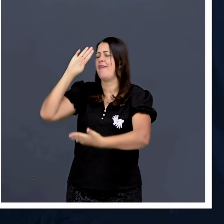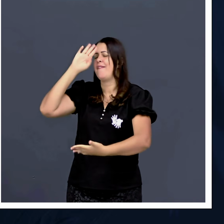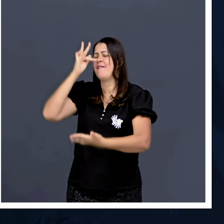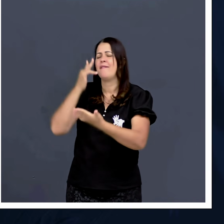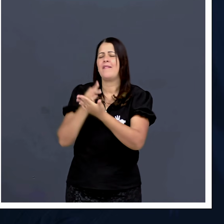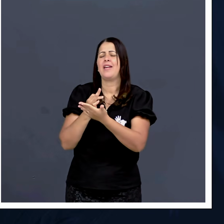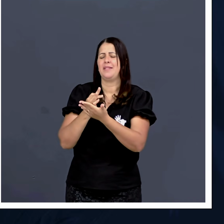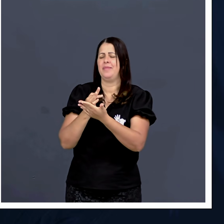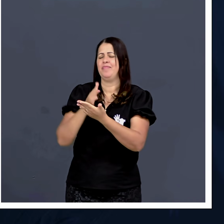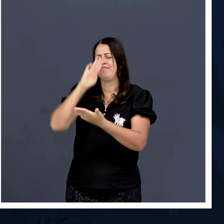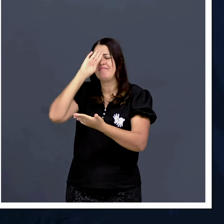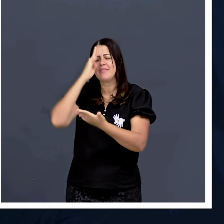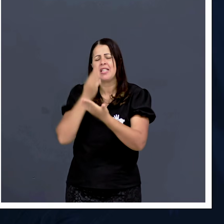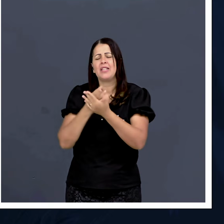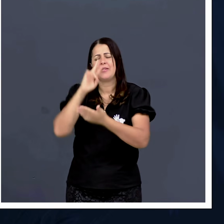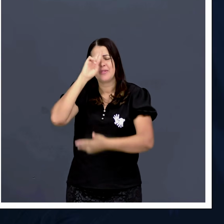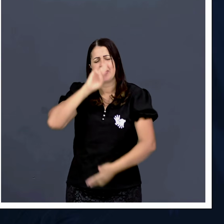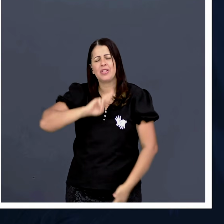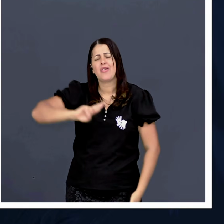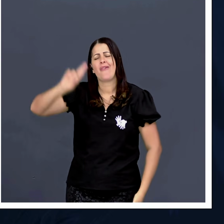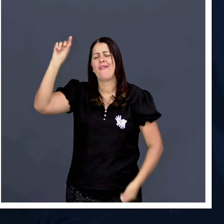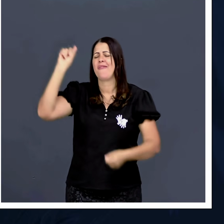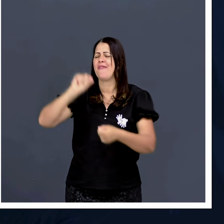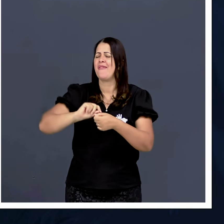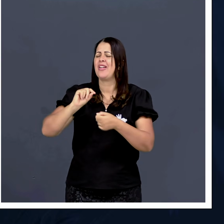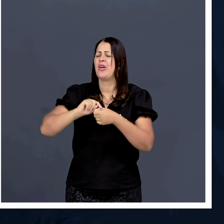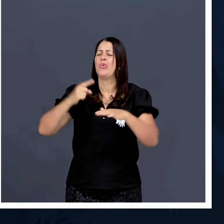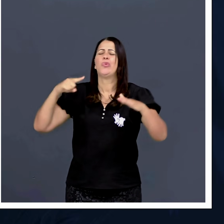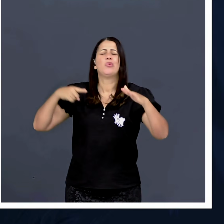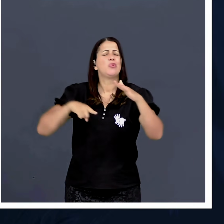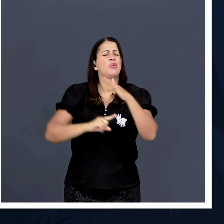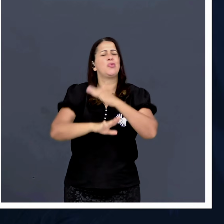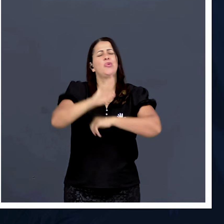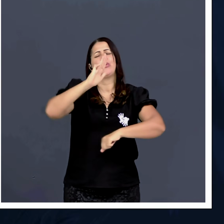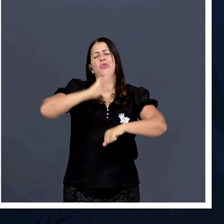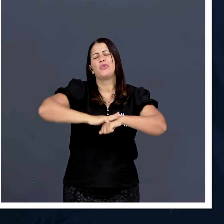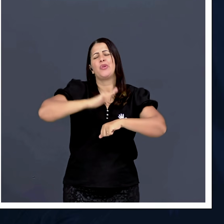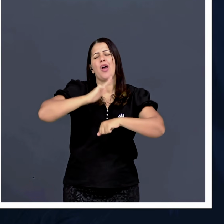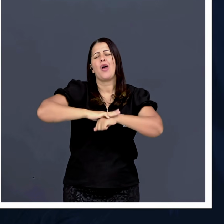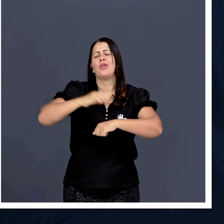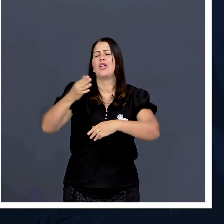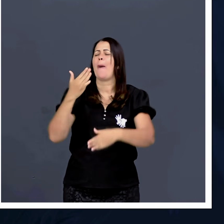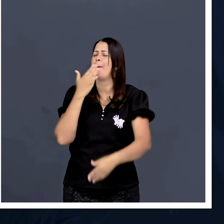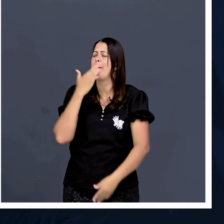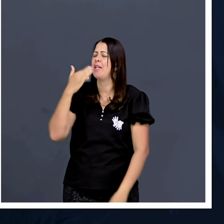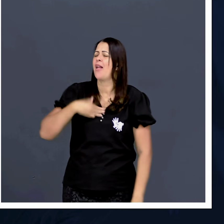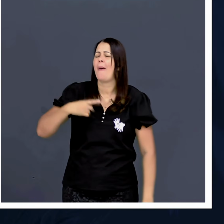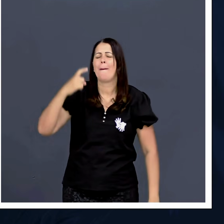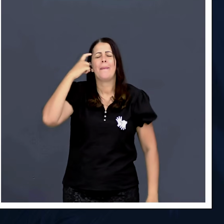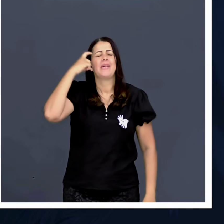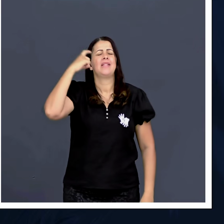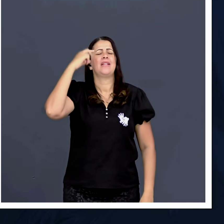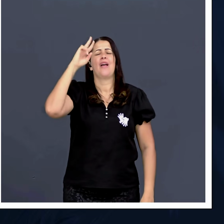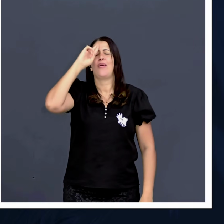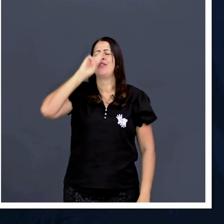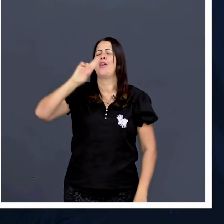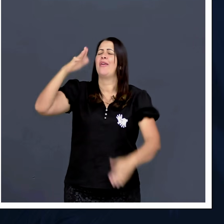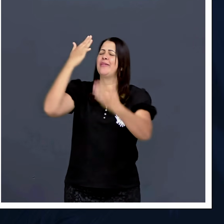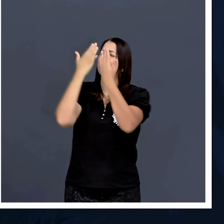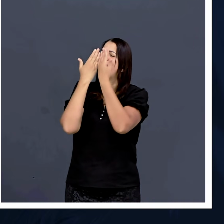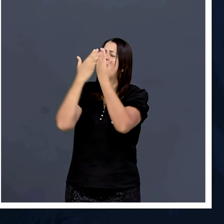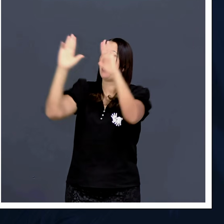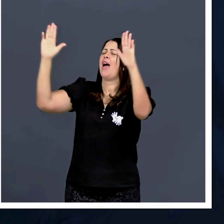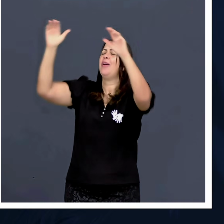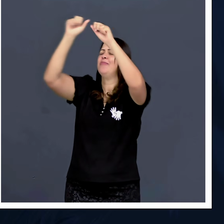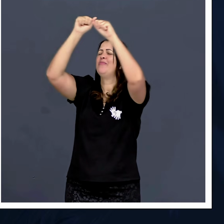Pai, que o Senhor é aquele que faz infinitamente mais do que pedimos ou pensamos. É o Senhor que abre as comportas dos